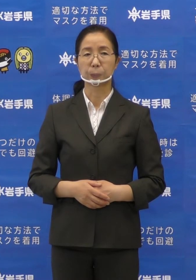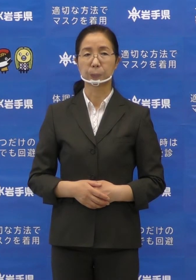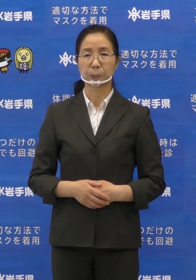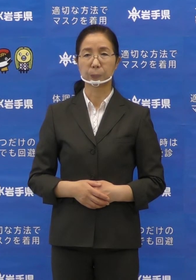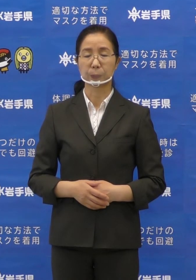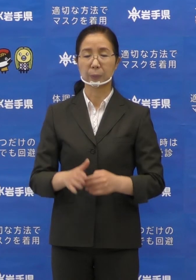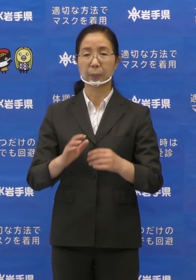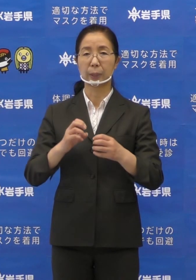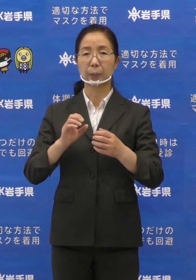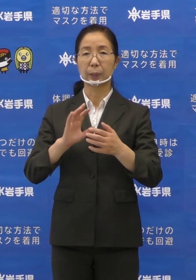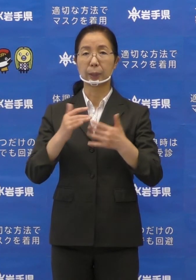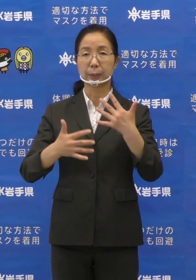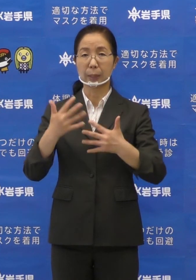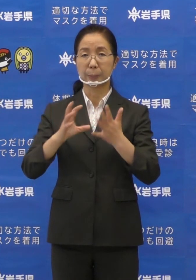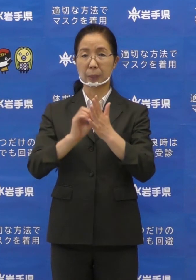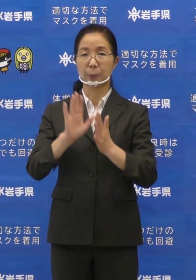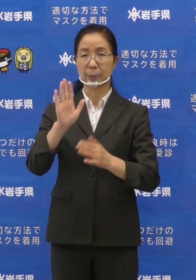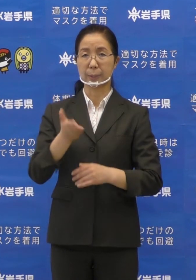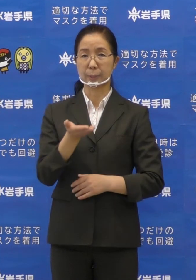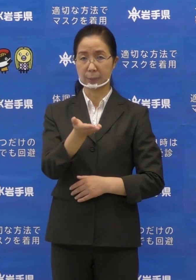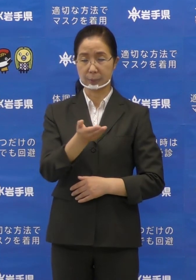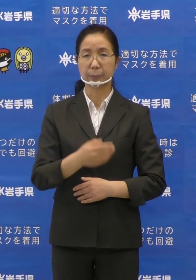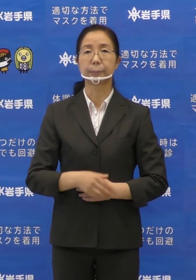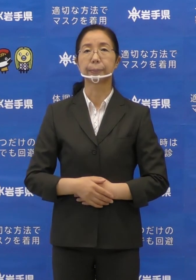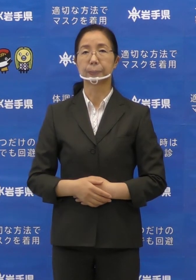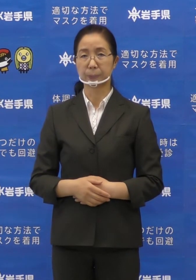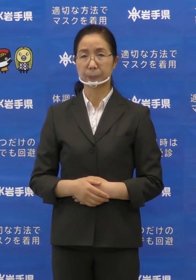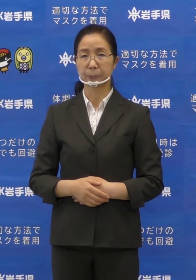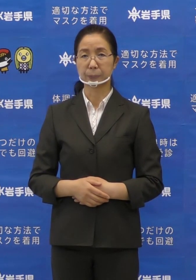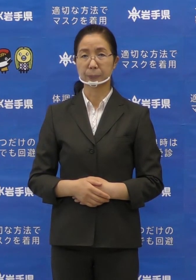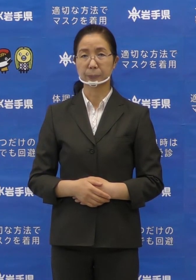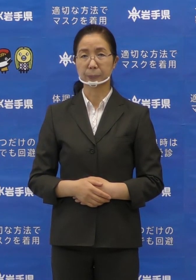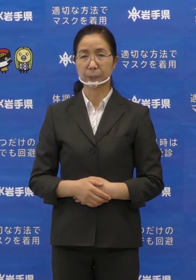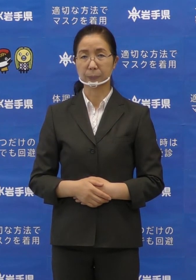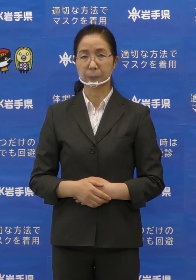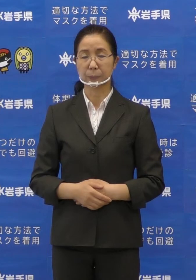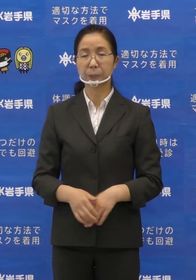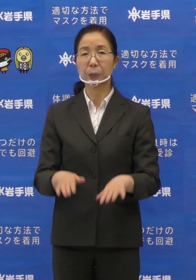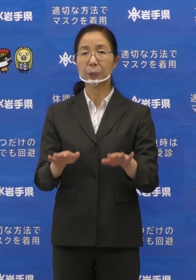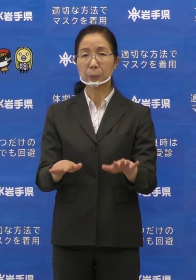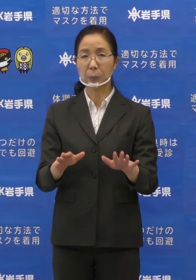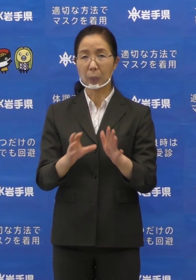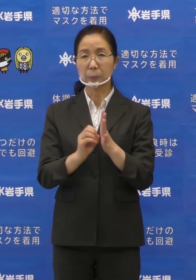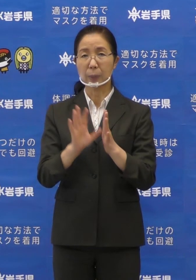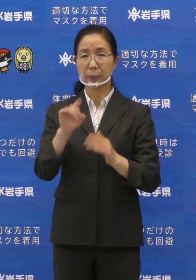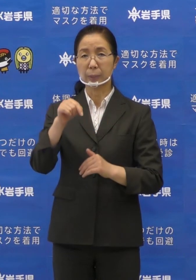テレビ宛てと申します。よろしくお願いいたします。はい、現在の、県